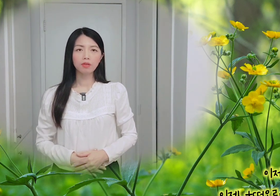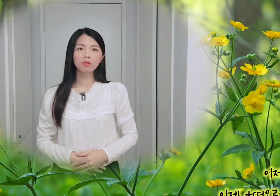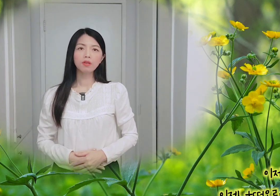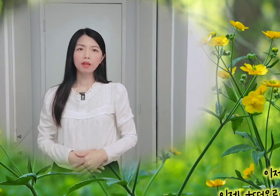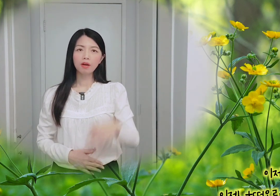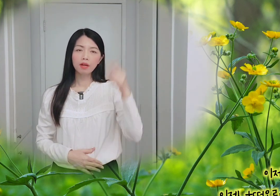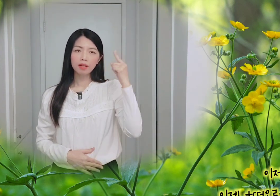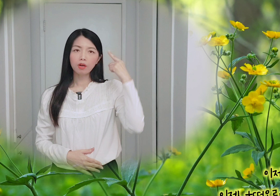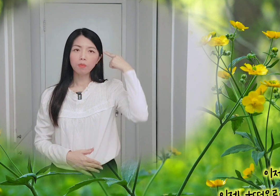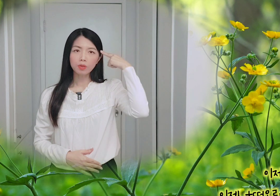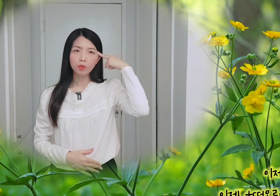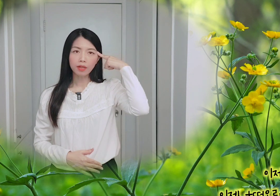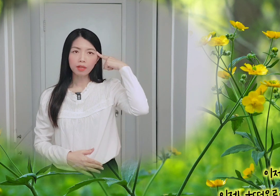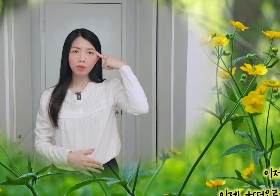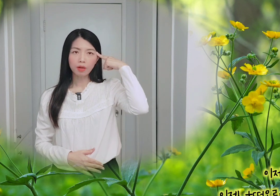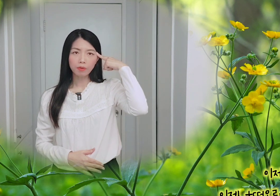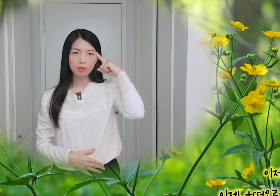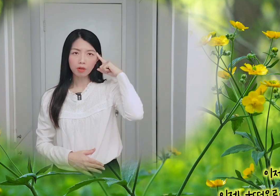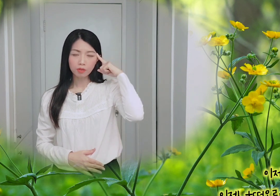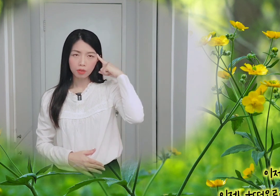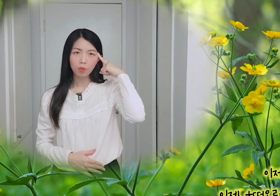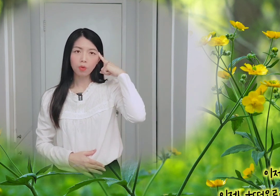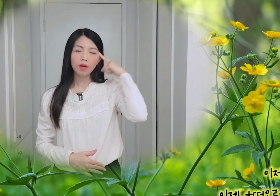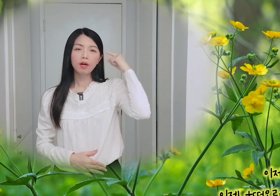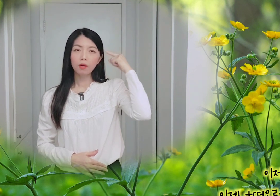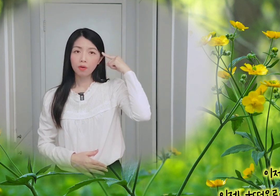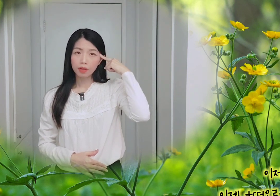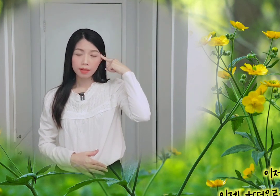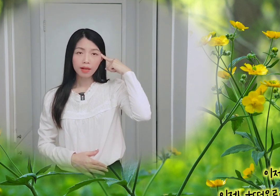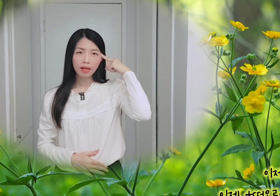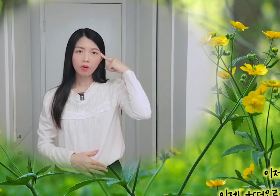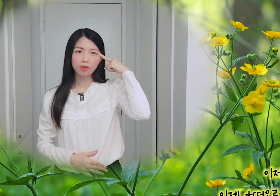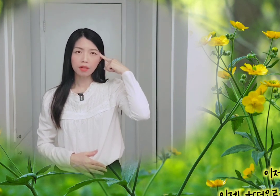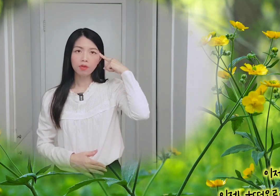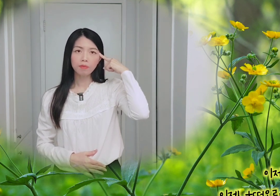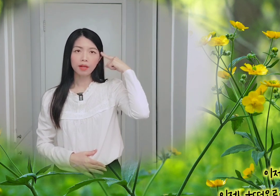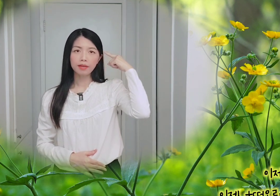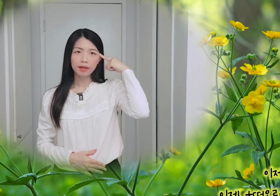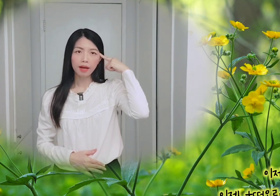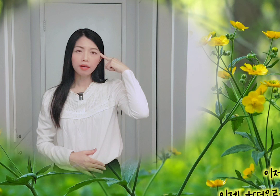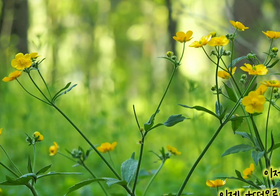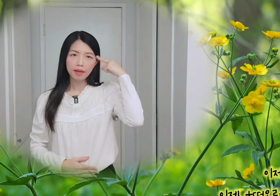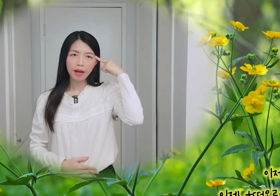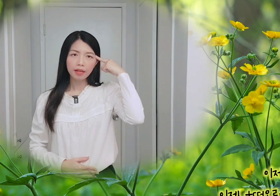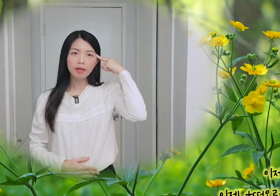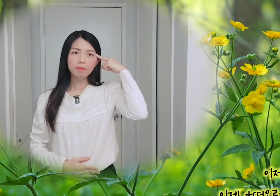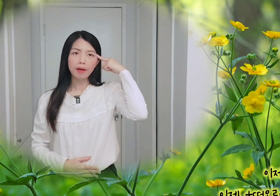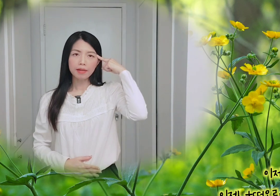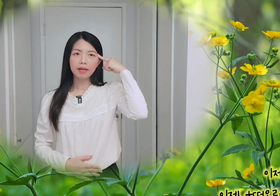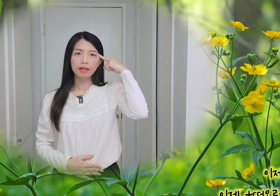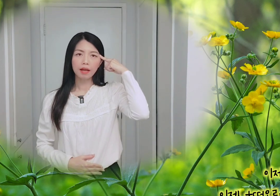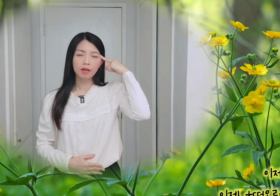떠오르다 이런 뜻의 수어는요. 일단 검지로 관자놀이를 한번 찍어주시고 이게 생각이라고 하는 뜻의 수어입니다.